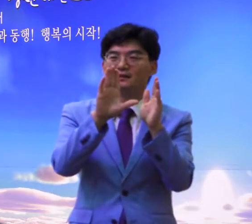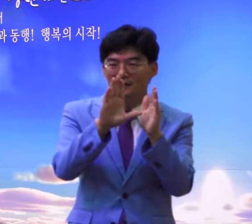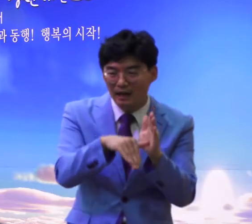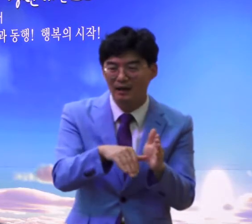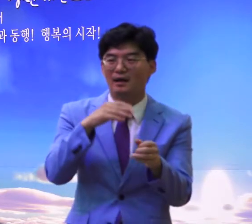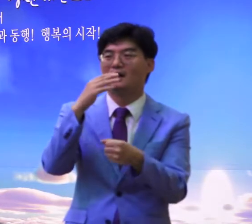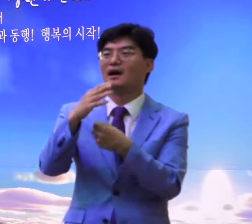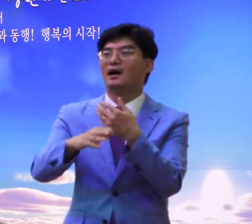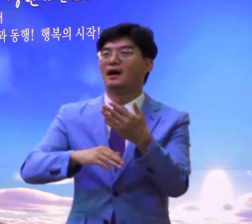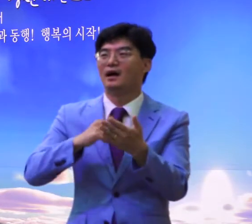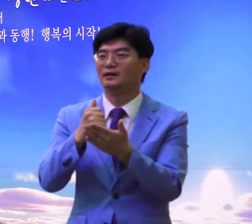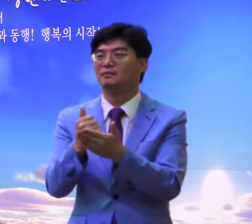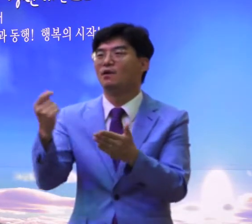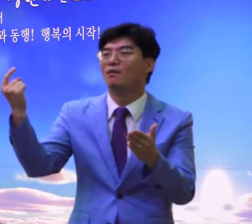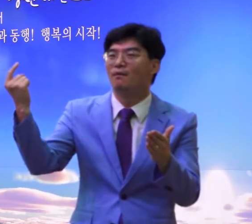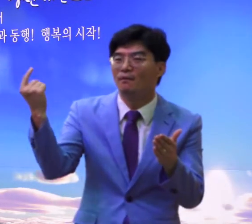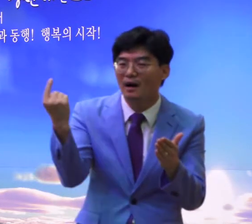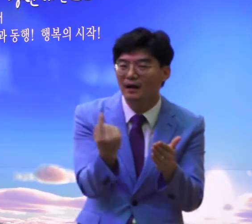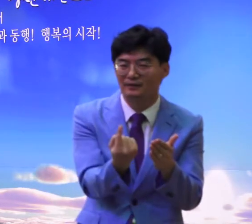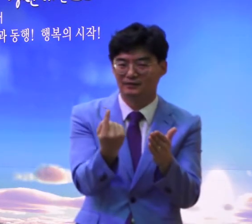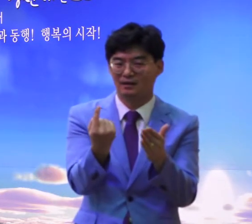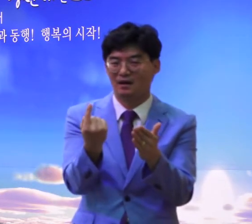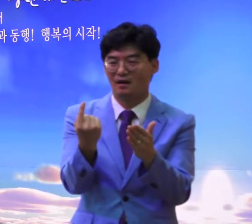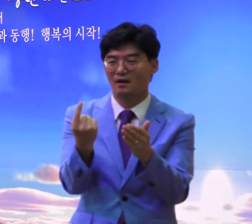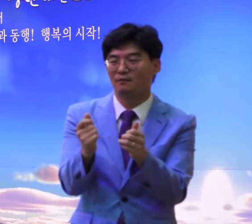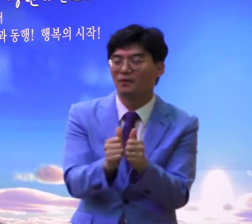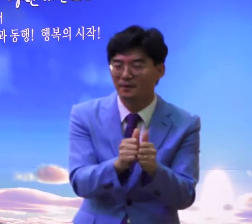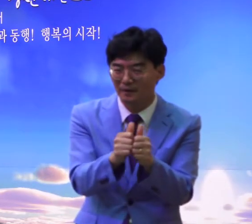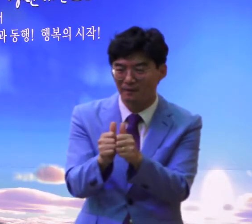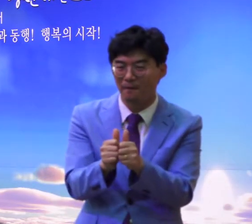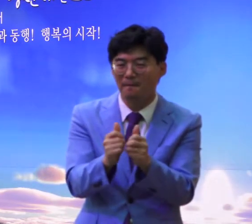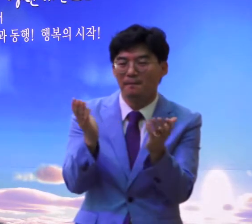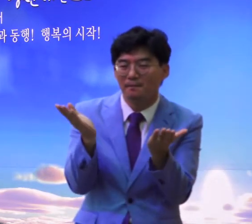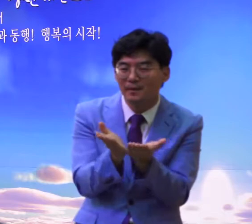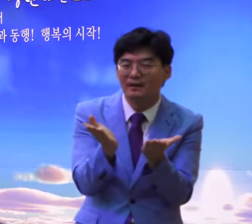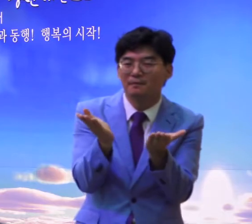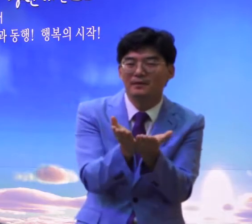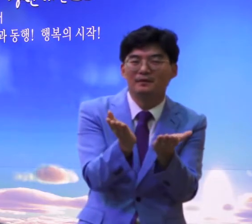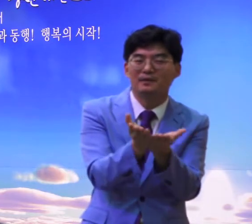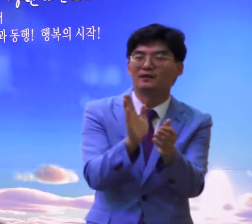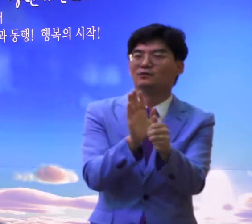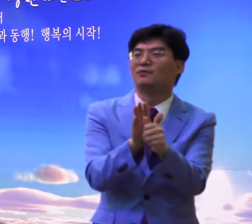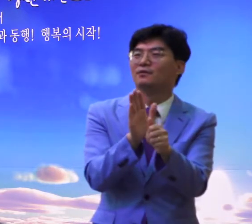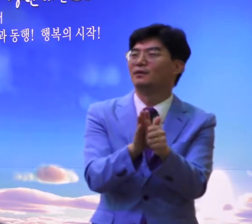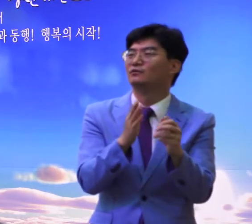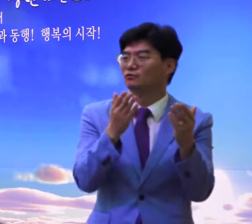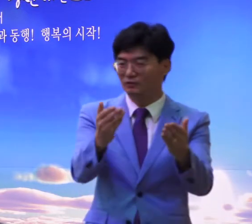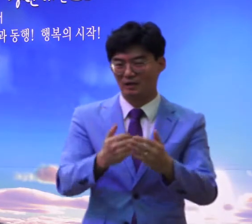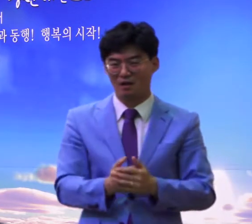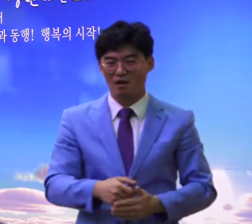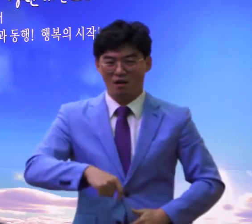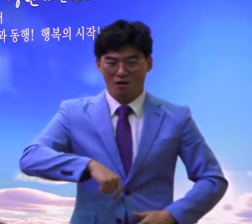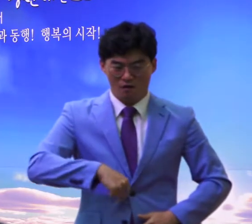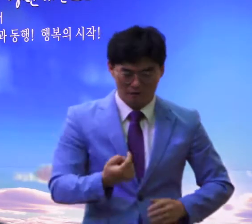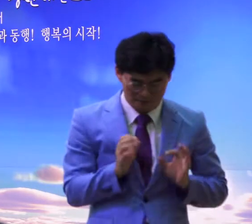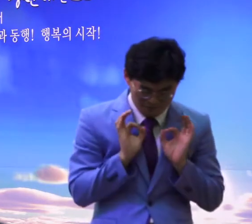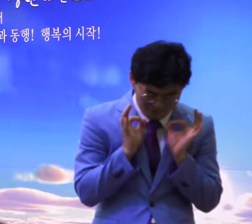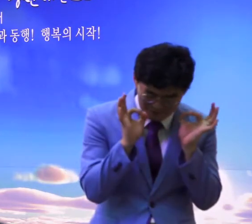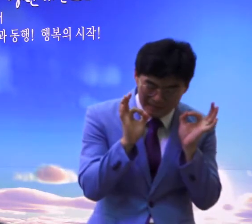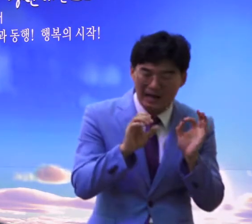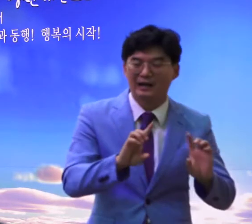사람을 찾으십니다. 스스로의 인생을 스스로 부지런히 달려가는 사람이 아니라 그의 인생을 왕이신